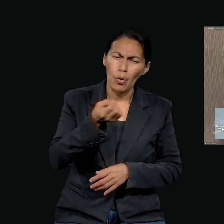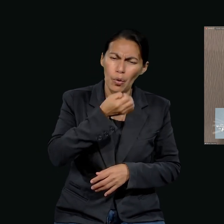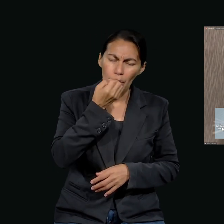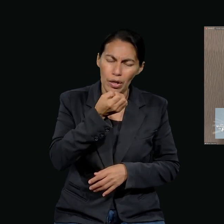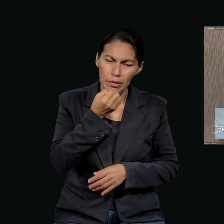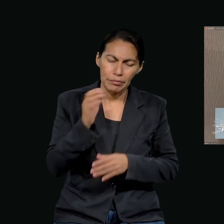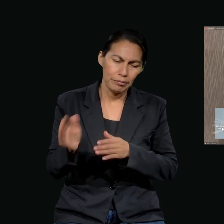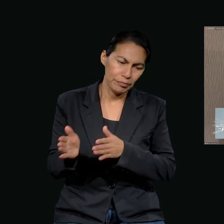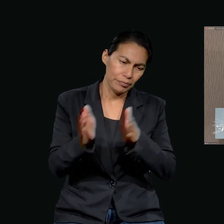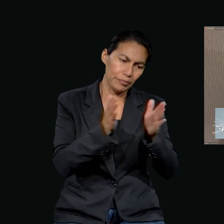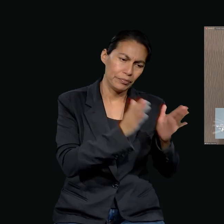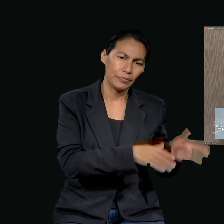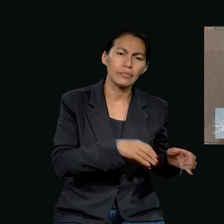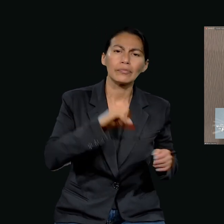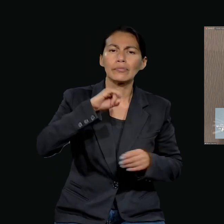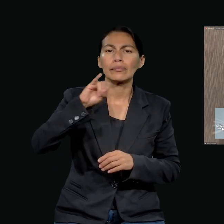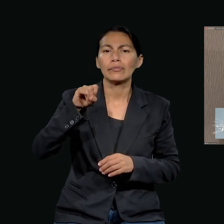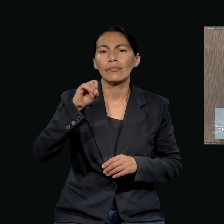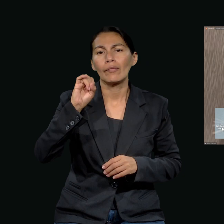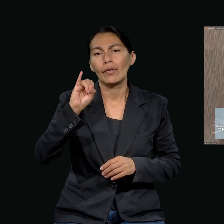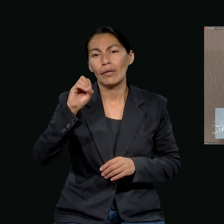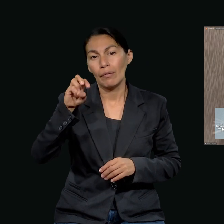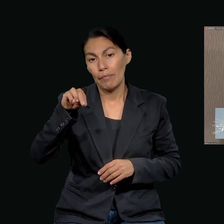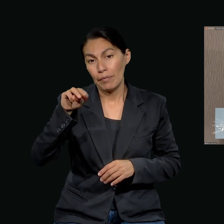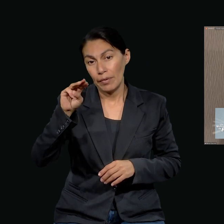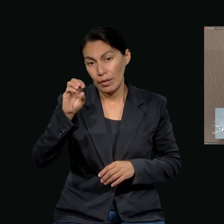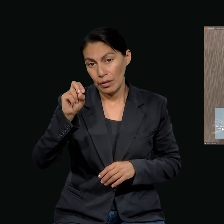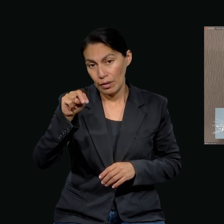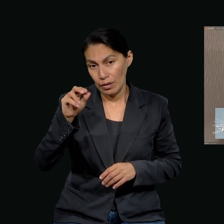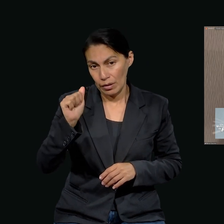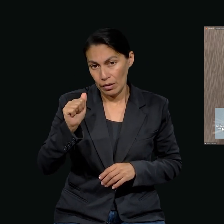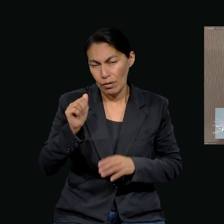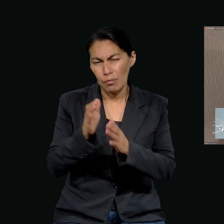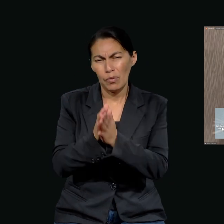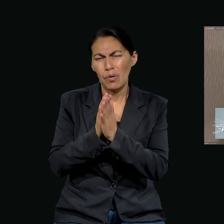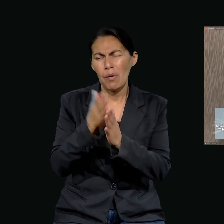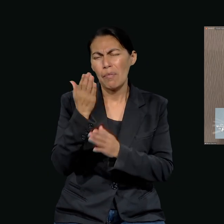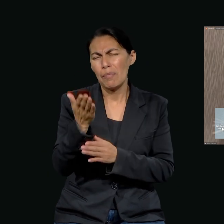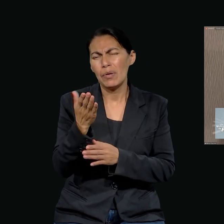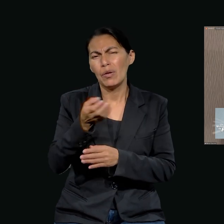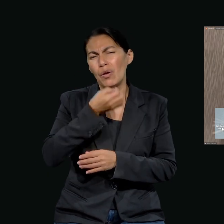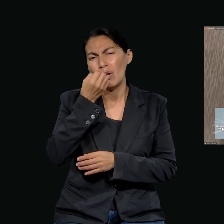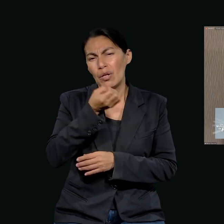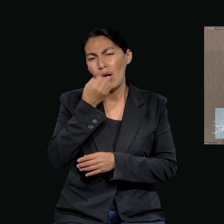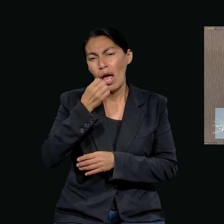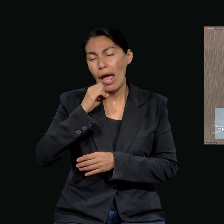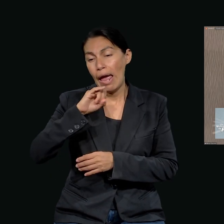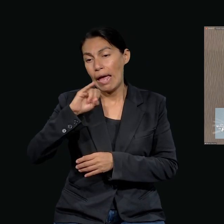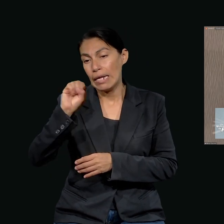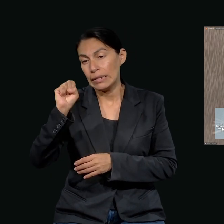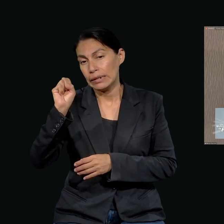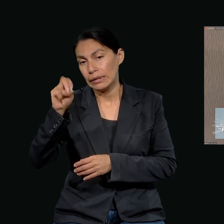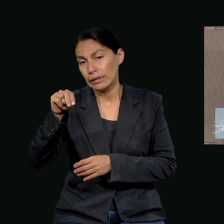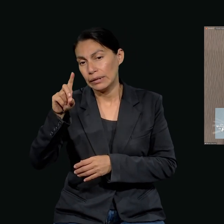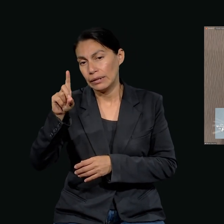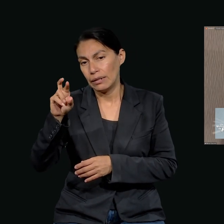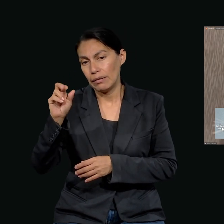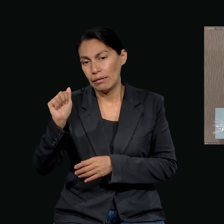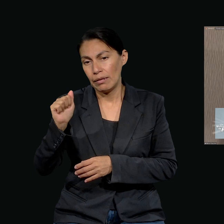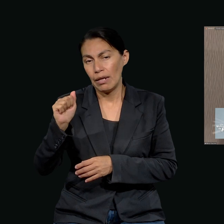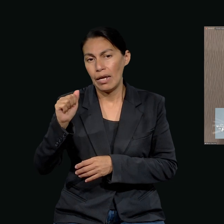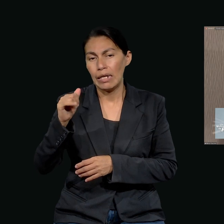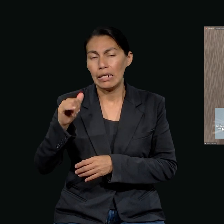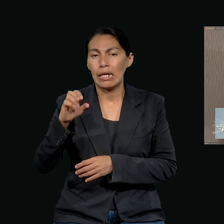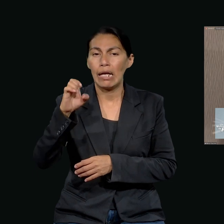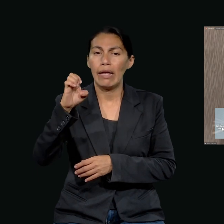niñas Rubí Y Luna Estaremos orando Por tu petición Dunamis También Jimena Vargas